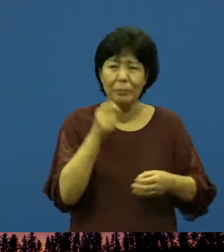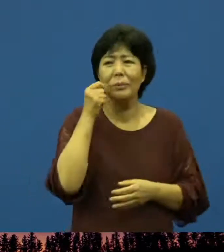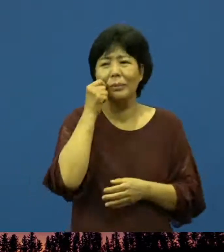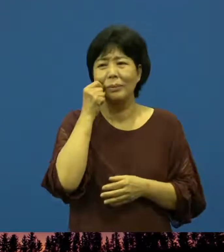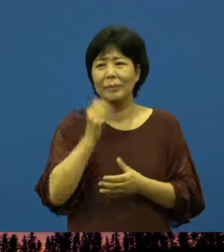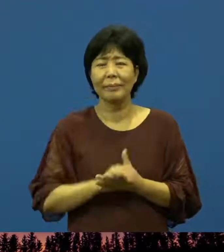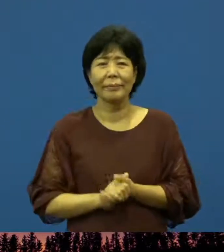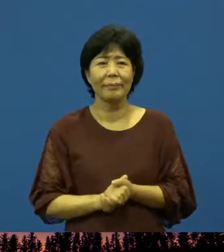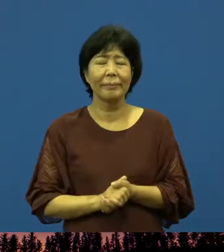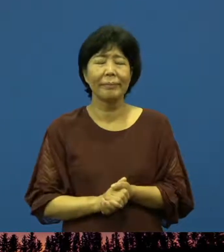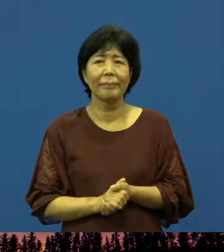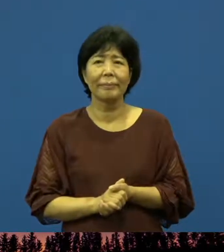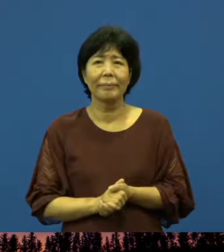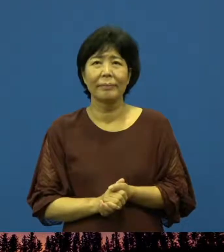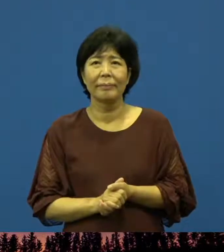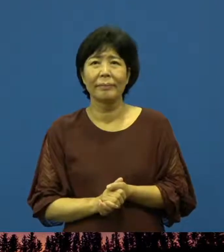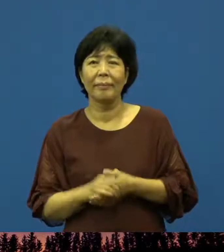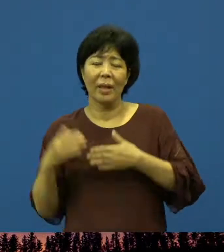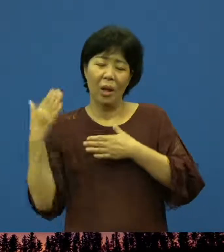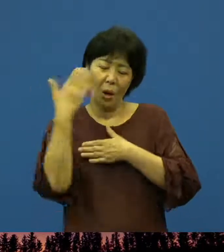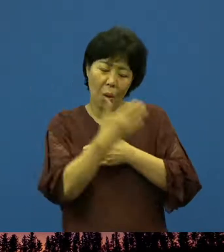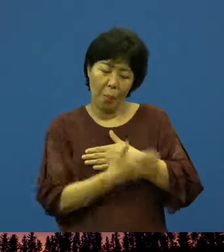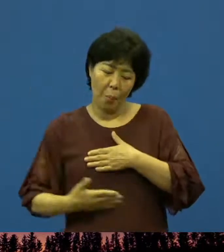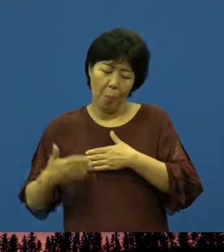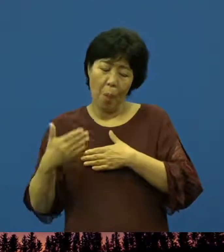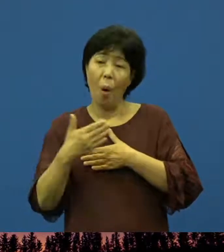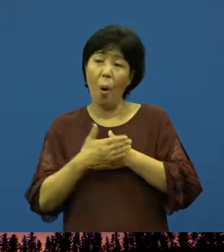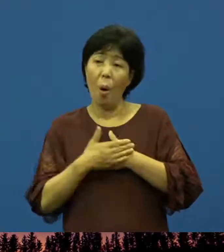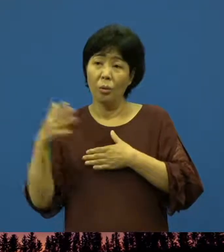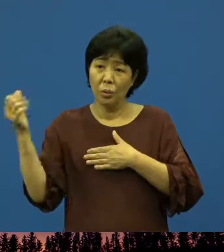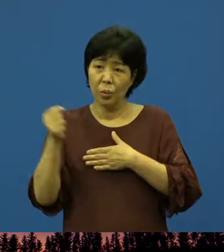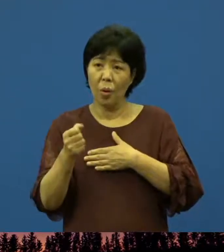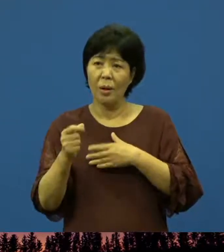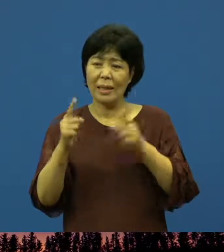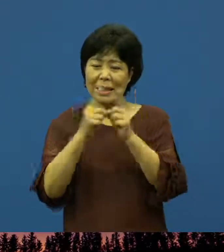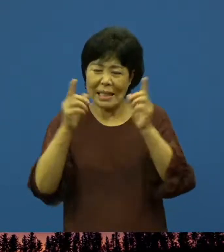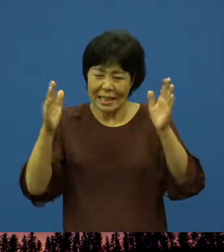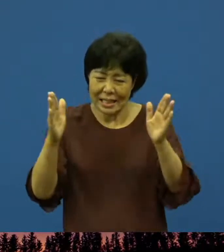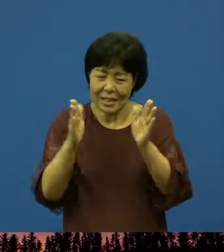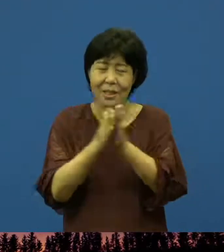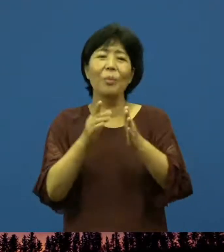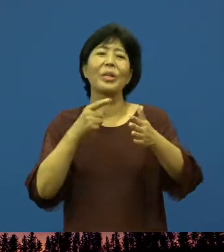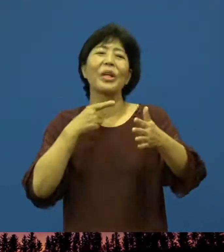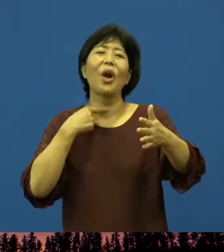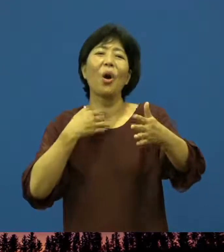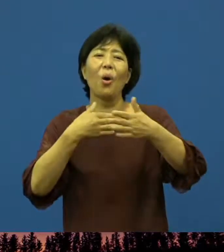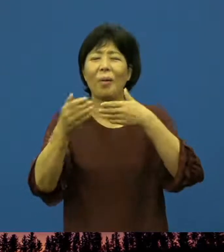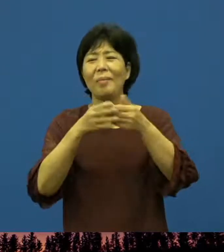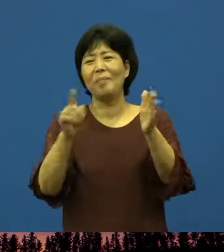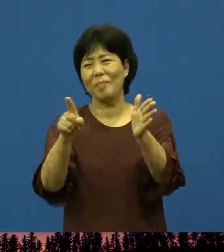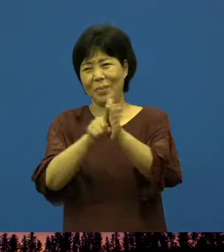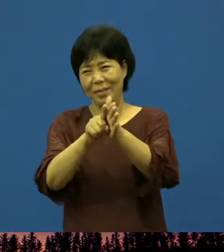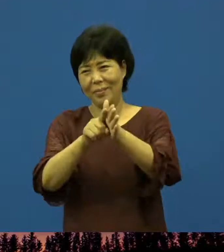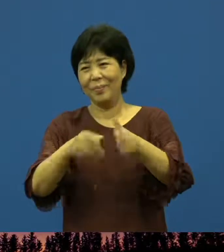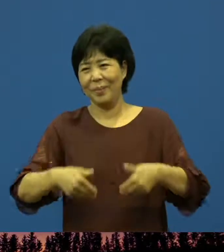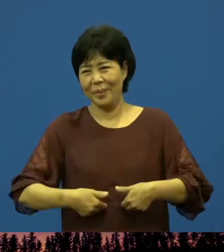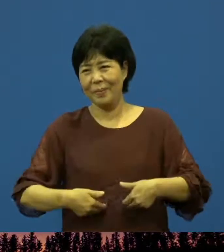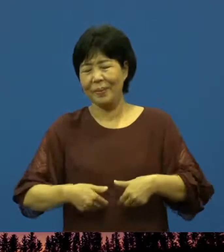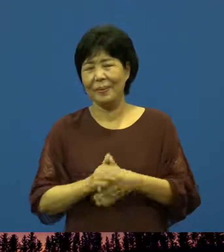여러분 몸으로 신앙도 몸으로 경험하는 것과 그렇지 않은 것은 큰 차이가 있는 겁니다. 여기서 신앙이 갈라지는 것입니다. 여기서